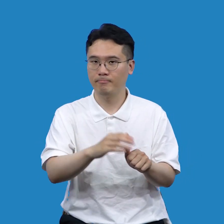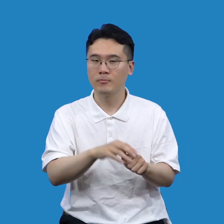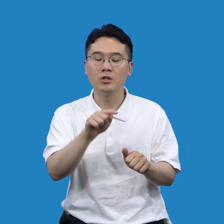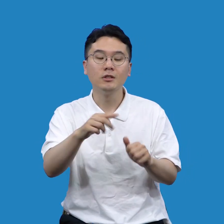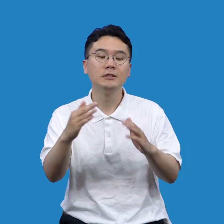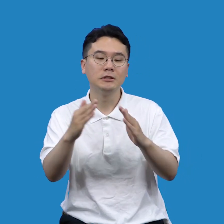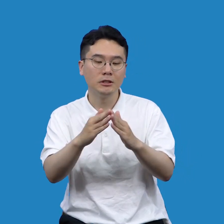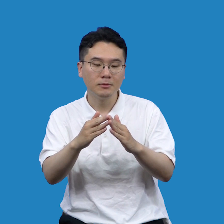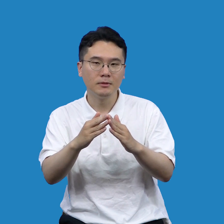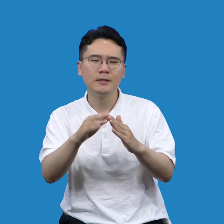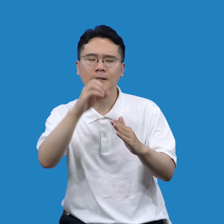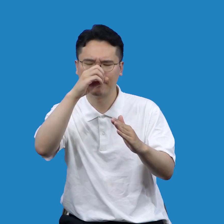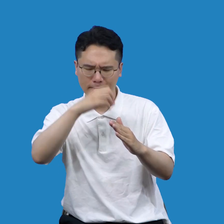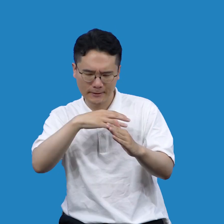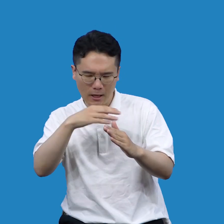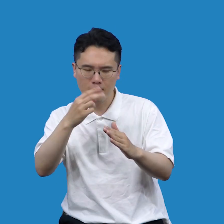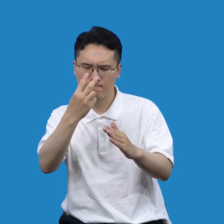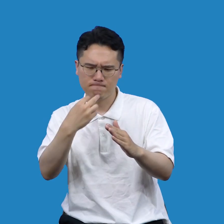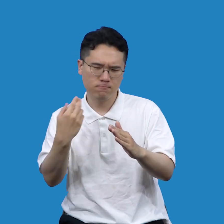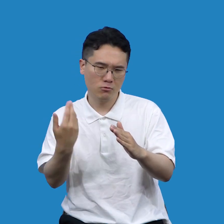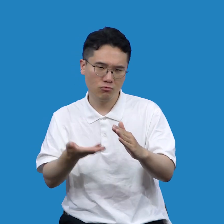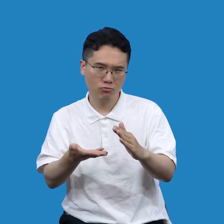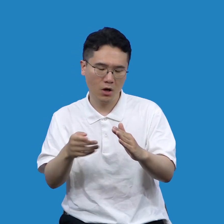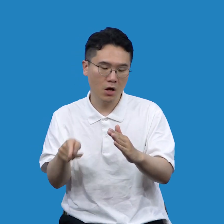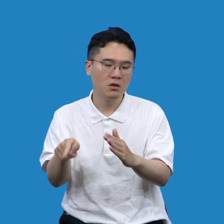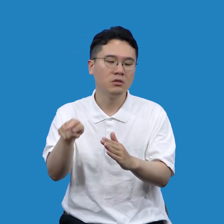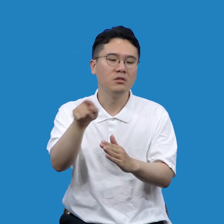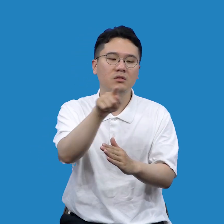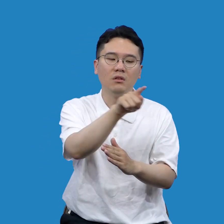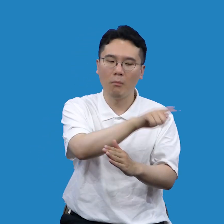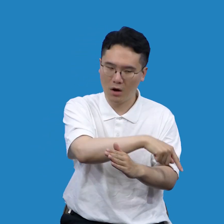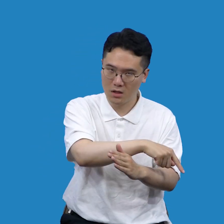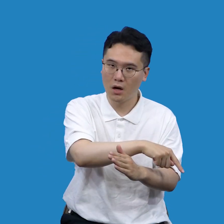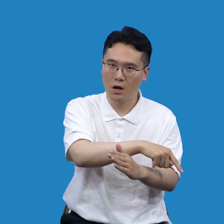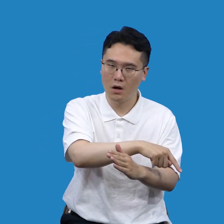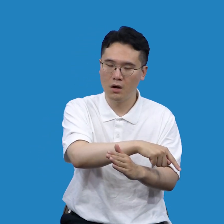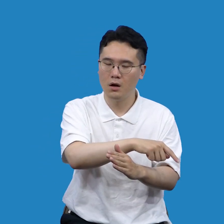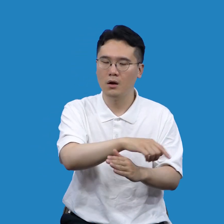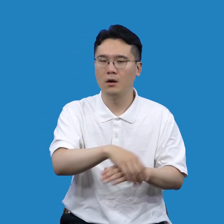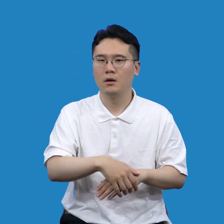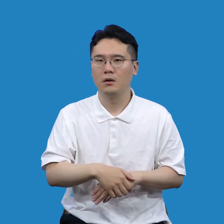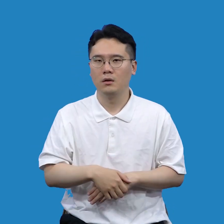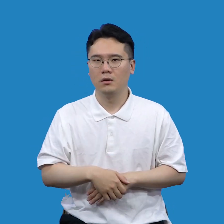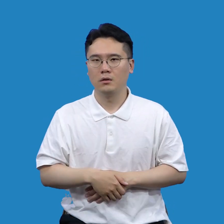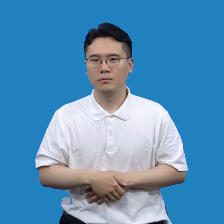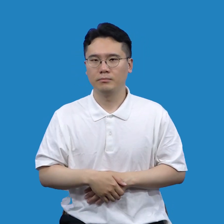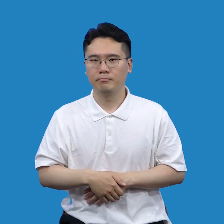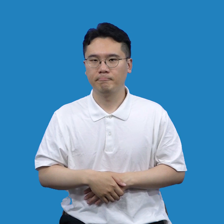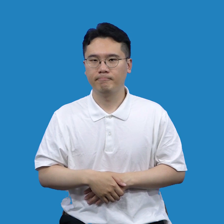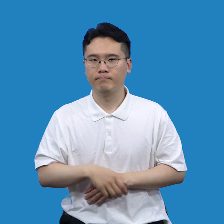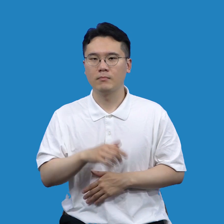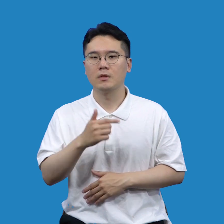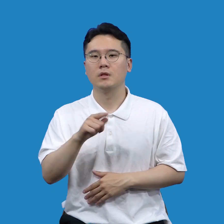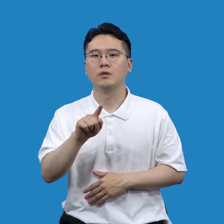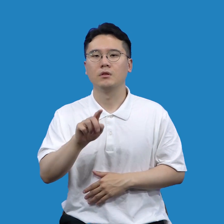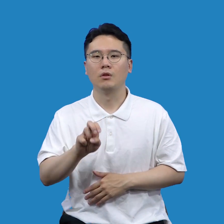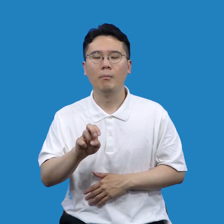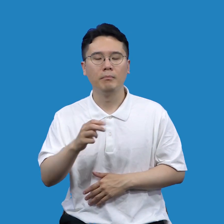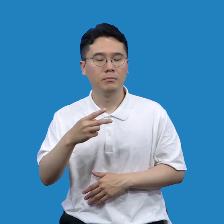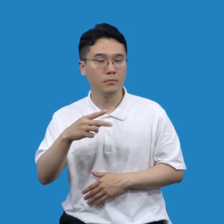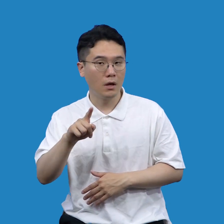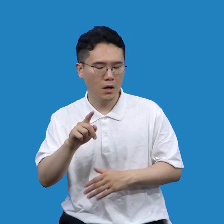그 집을 그냥 넘어가리라 그랬어요. 넘어가리라. 이 넘어간다는 말이